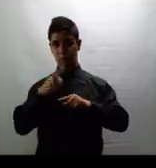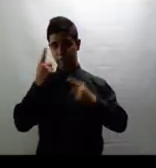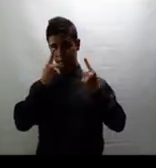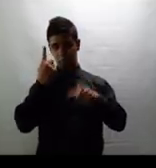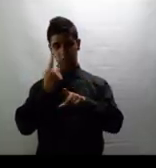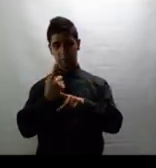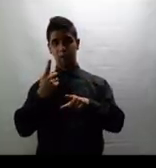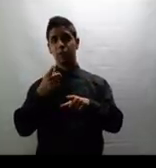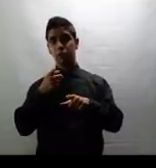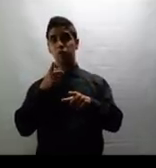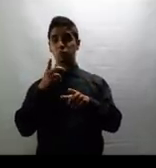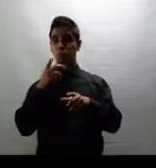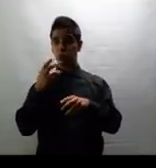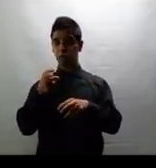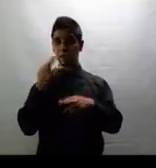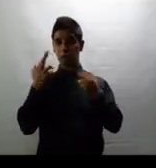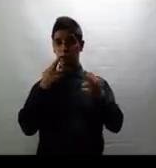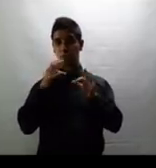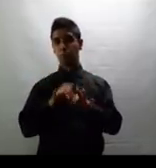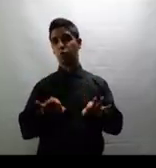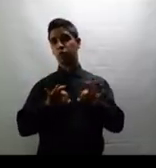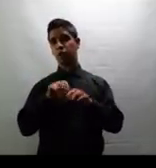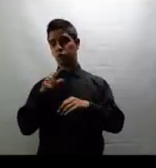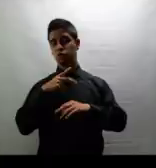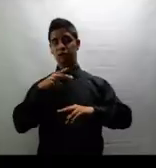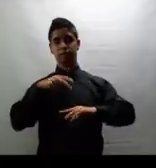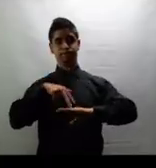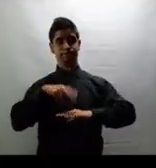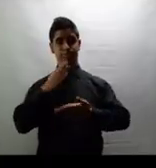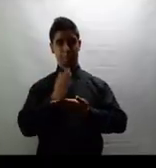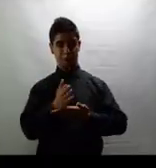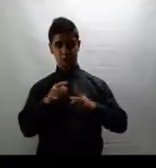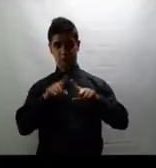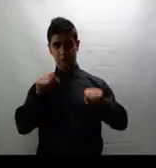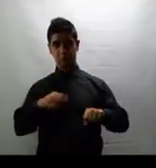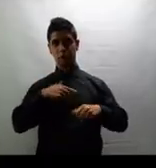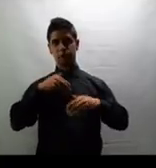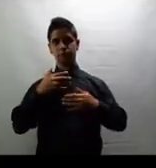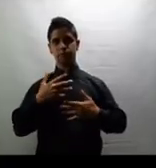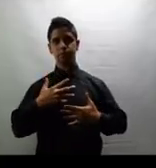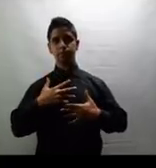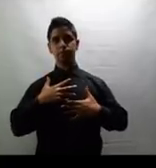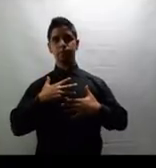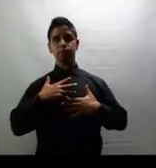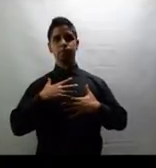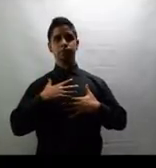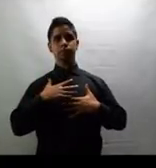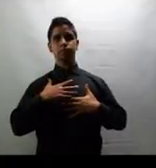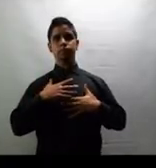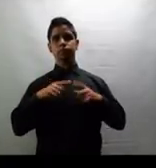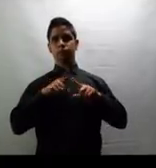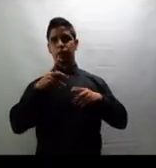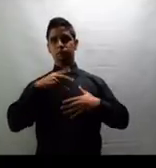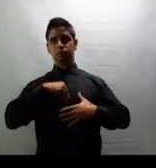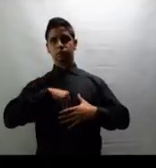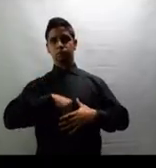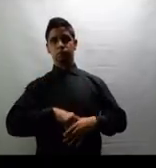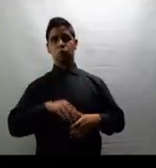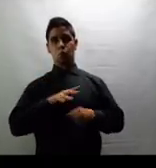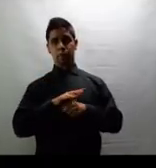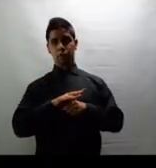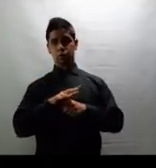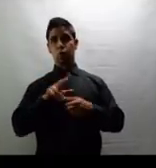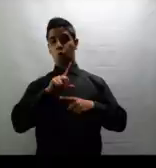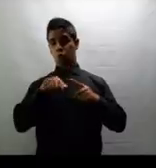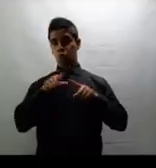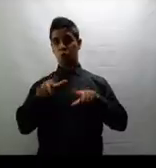es importante que hagas una pausa para llenar tus pulmones hasta el fondo cuando ok cuando